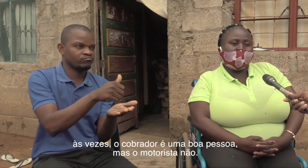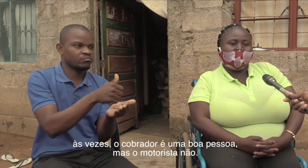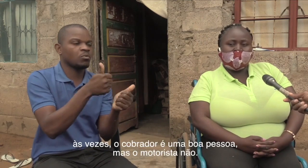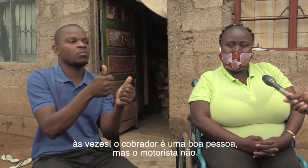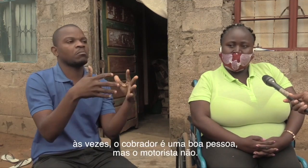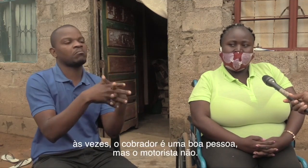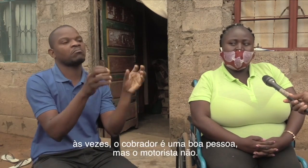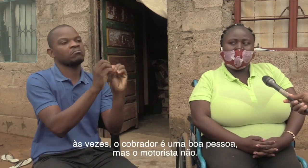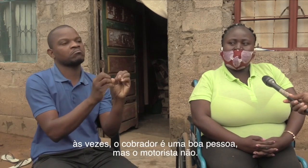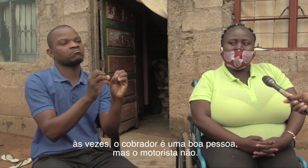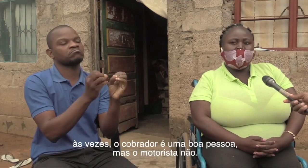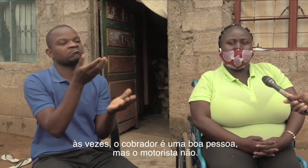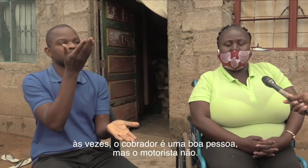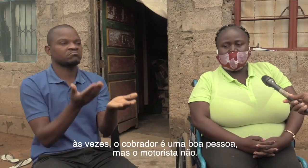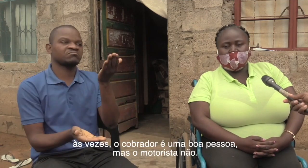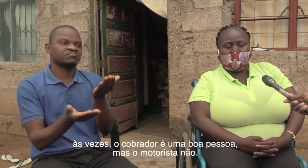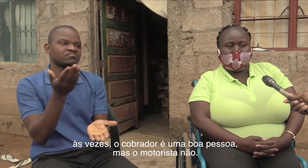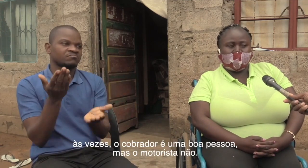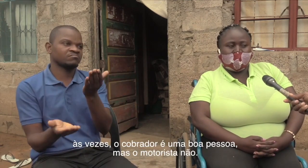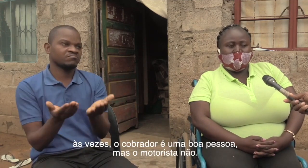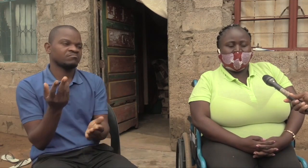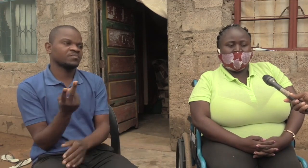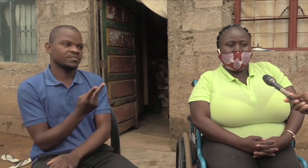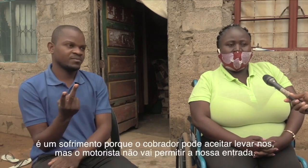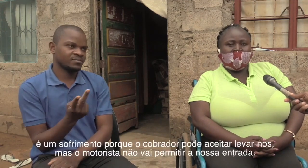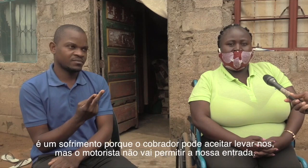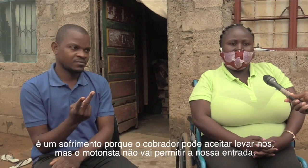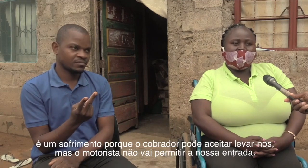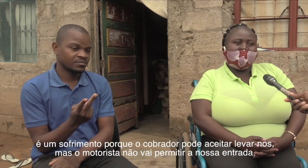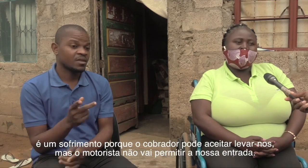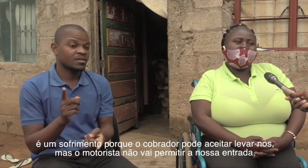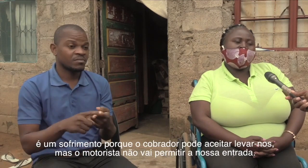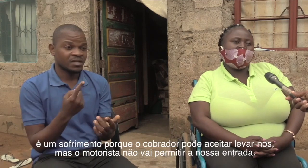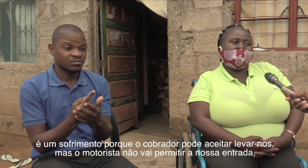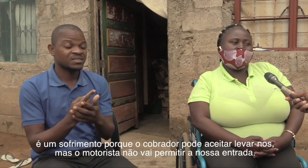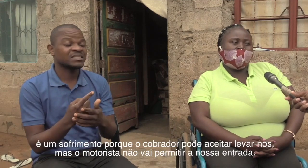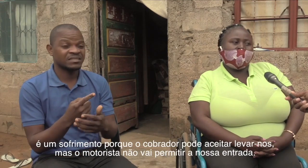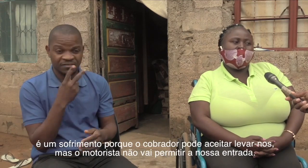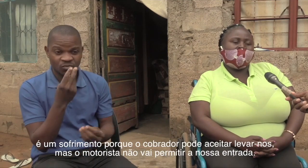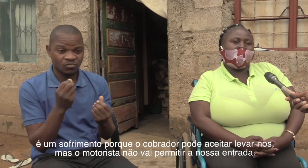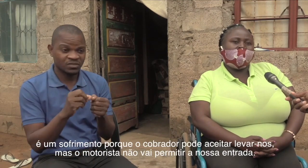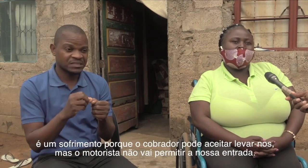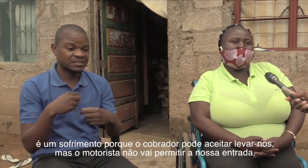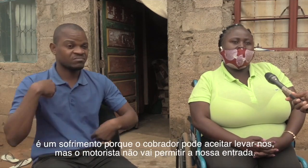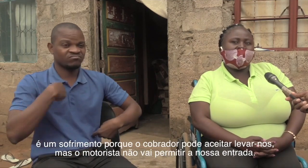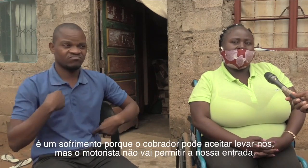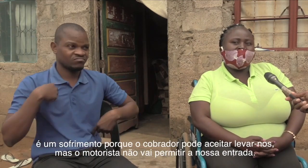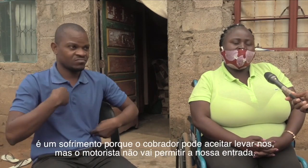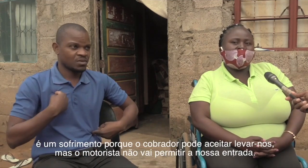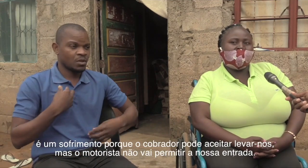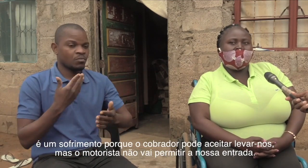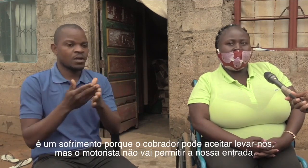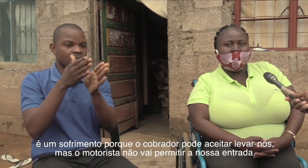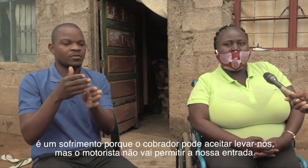cobrador boa pessoa, o motorista não é boa pessoa. E ali você tem que sofrer, porque o cobrador se